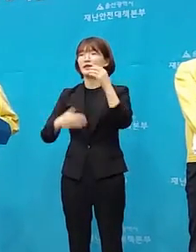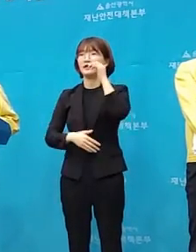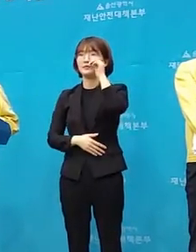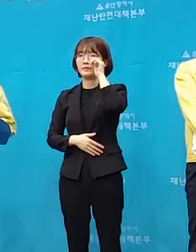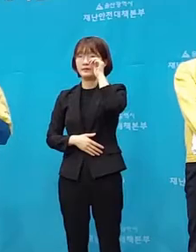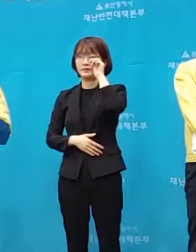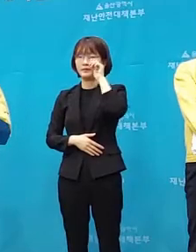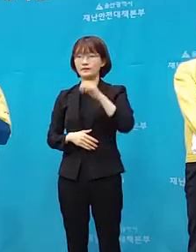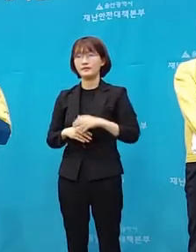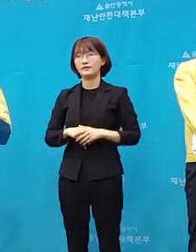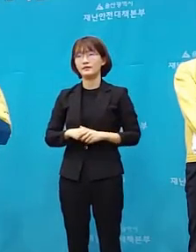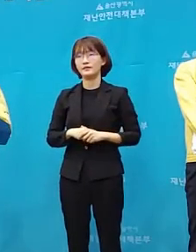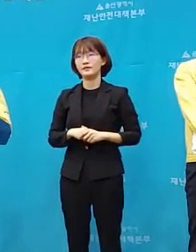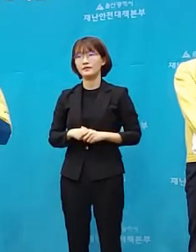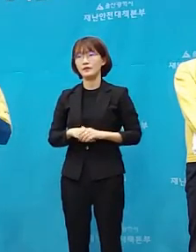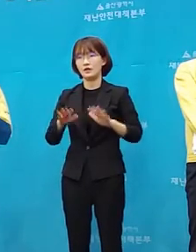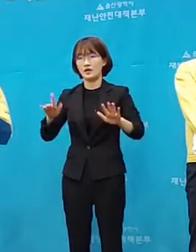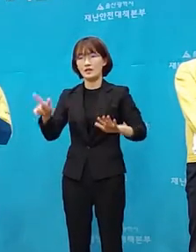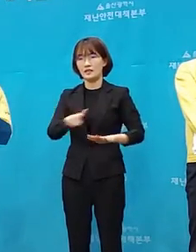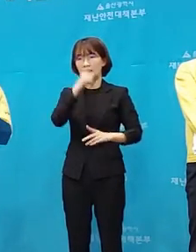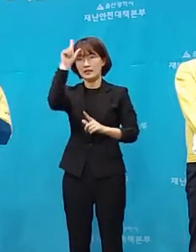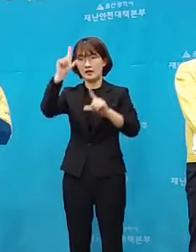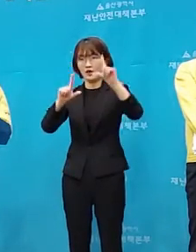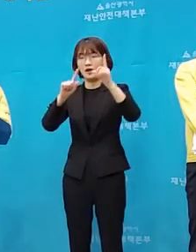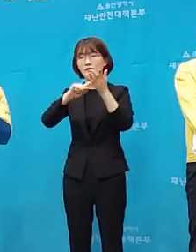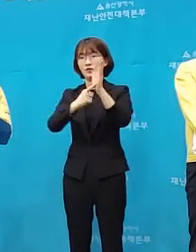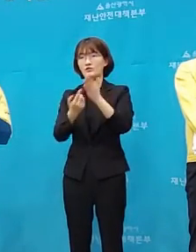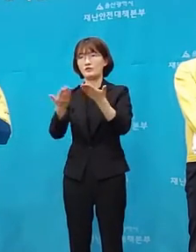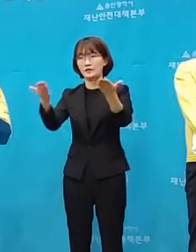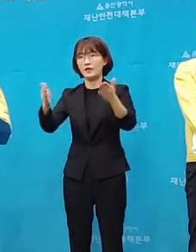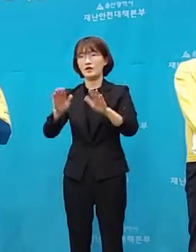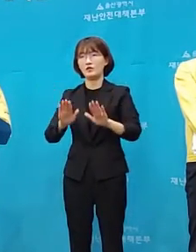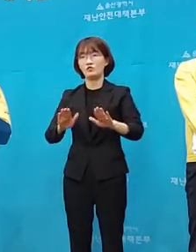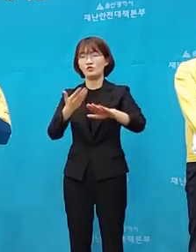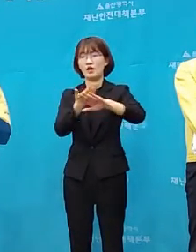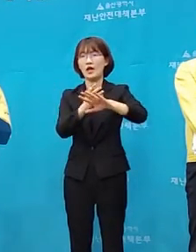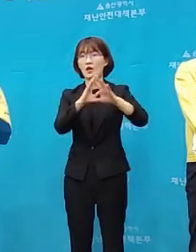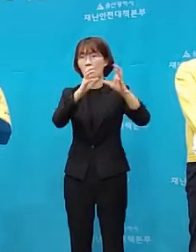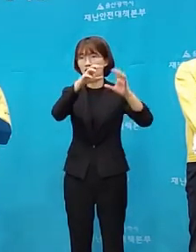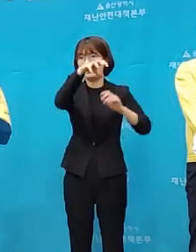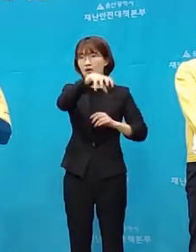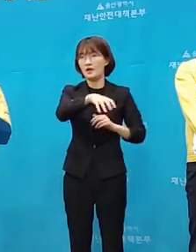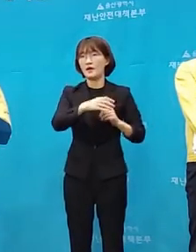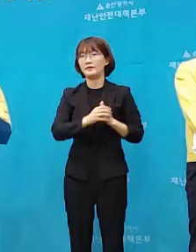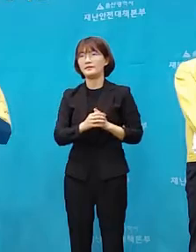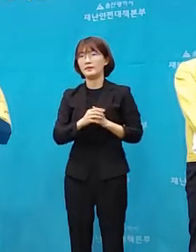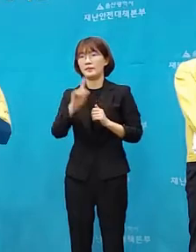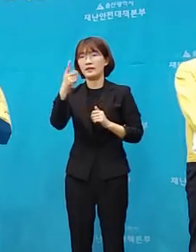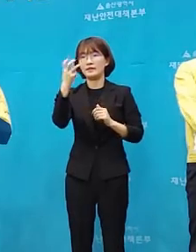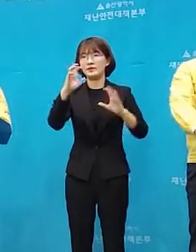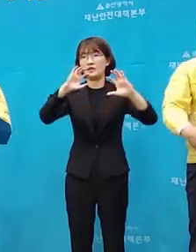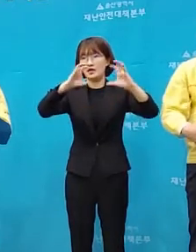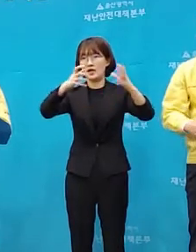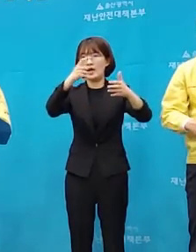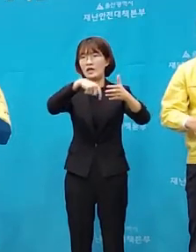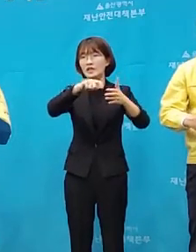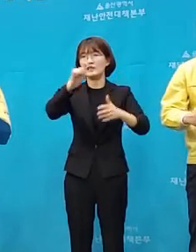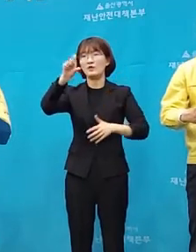5페이지입니다. 코로나19 119 부분입니다. 국외 발생 현황입니다. 확진자는 130명에